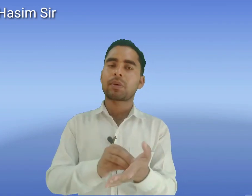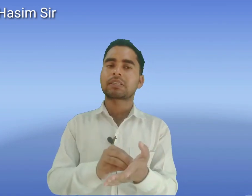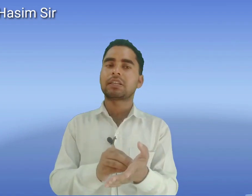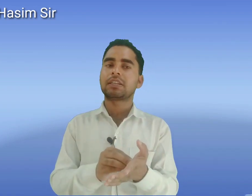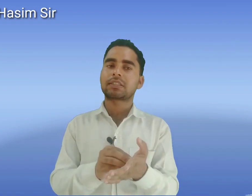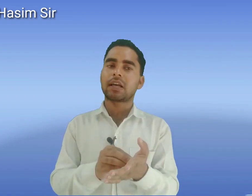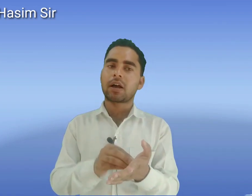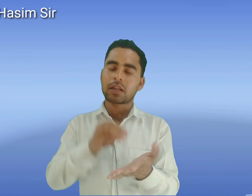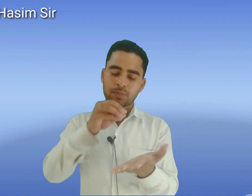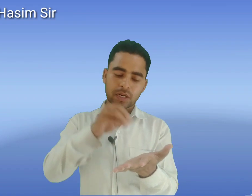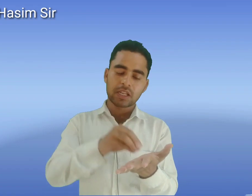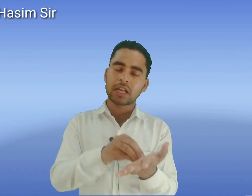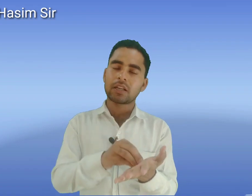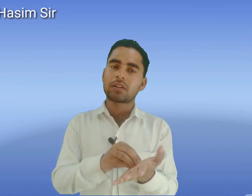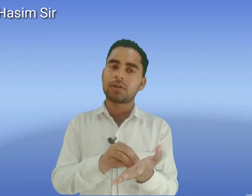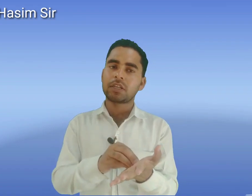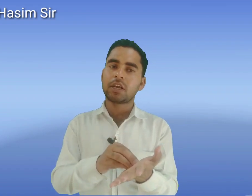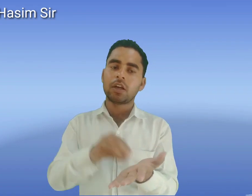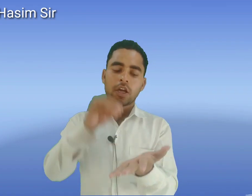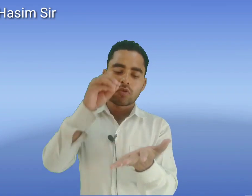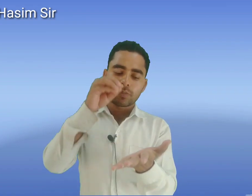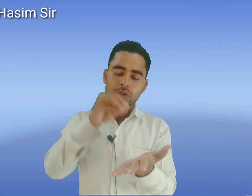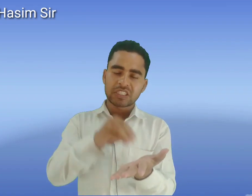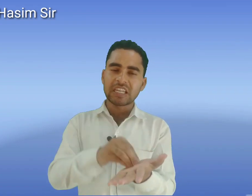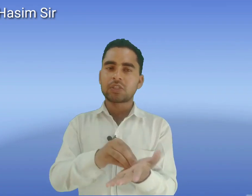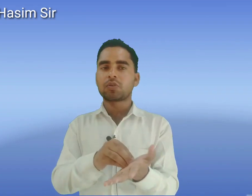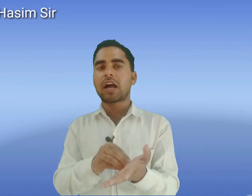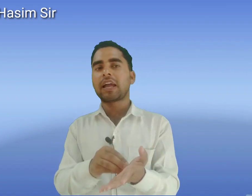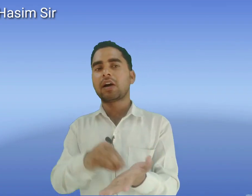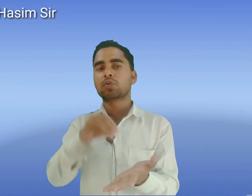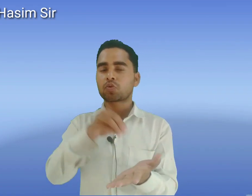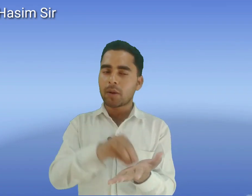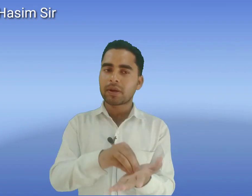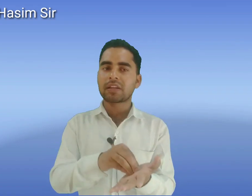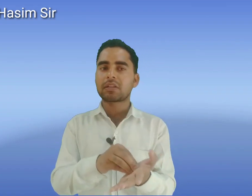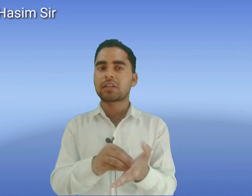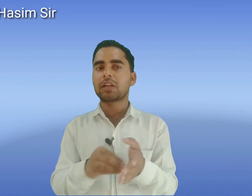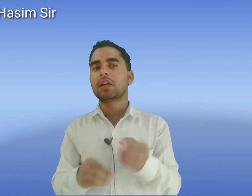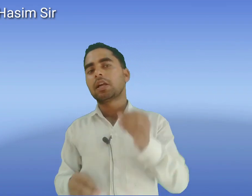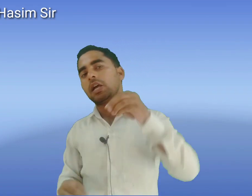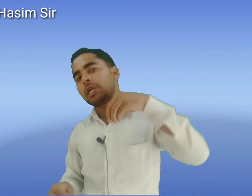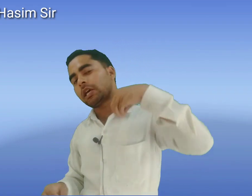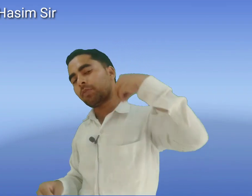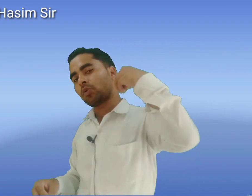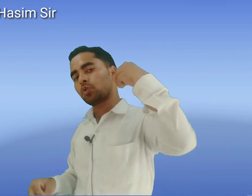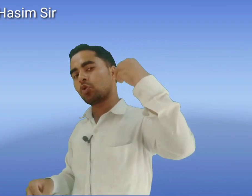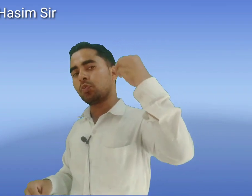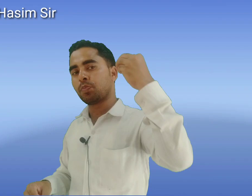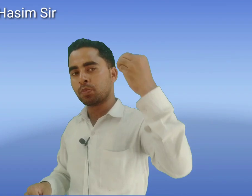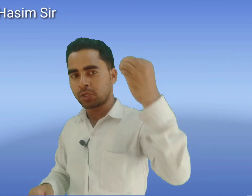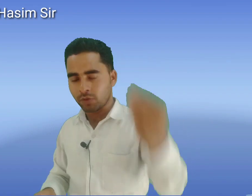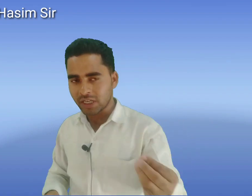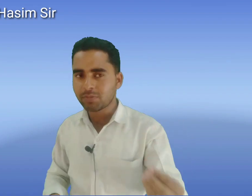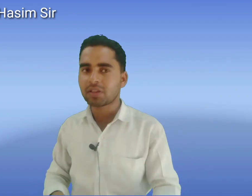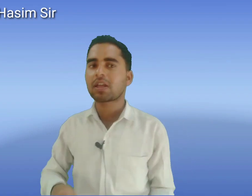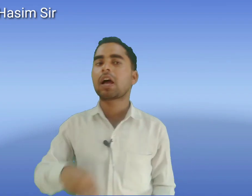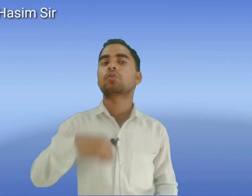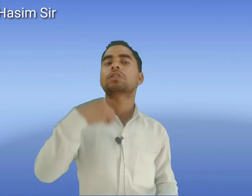आपके पास सहित सागर पढ़ने का अधिकार एक पाठ जो आया है उसको आप बनाते रहिए एक बार उसको जो नहीं बनता है